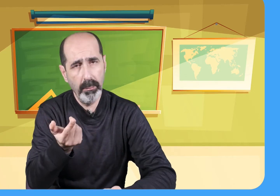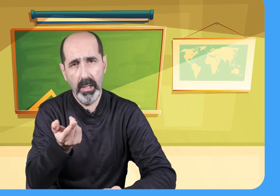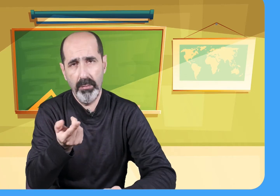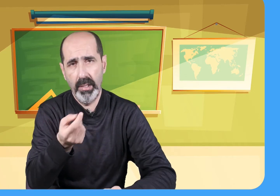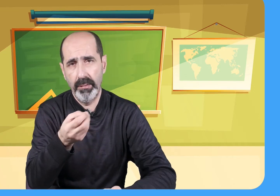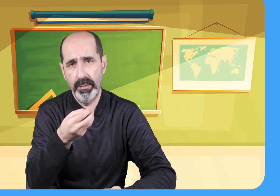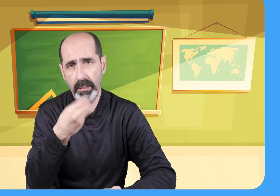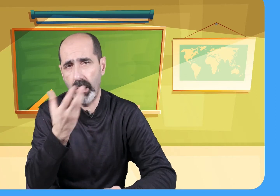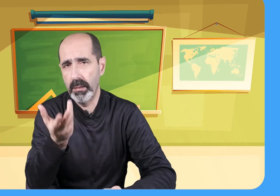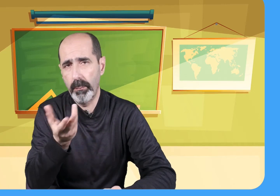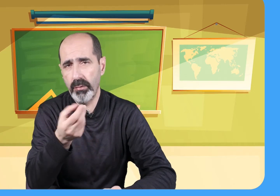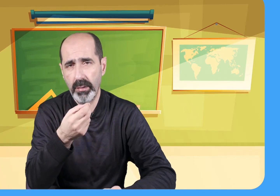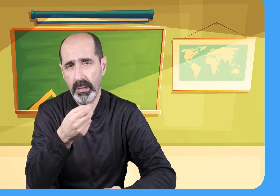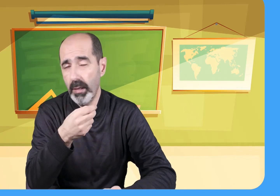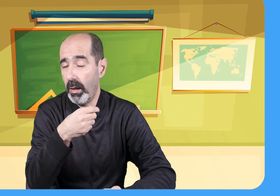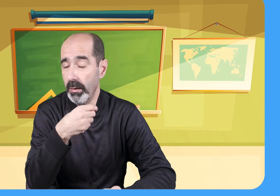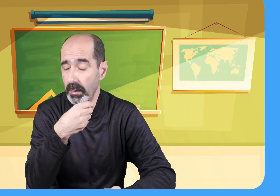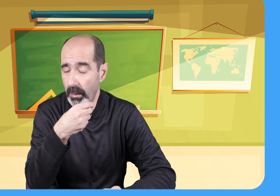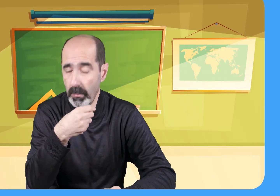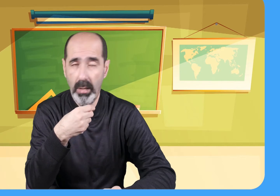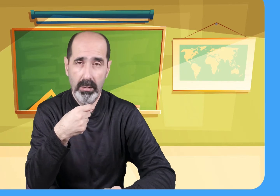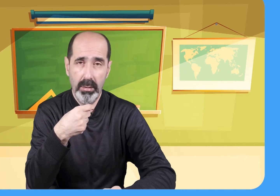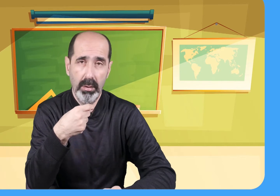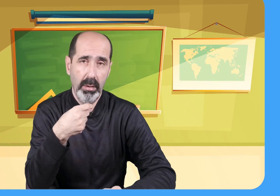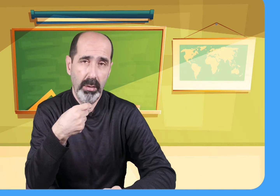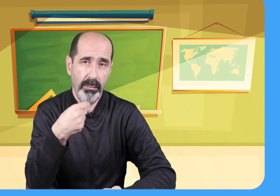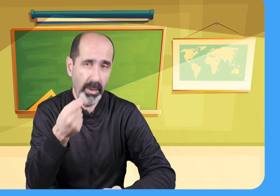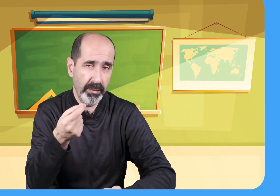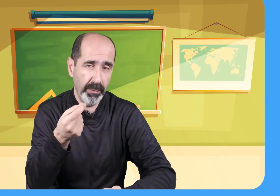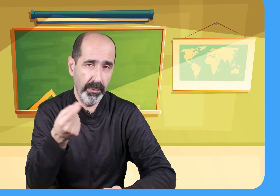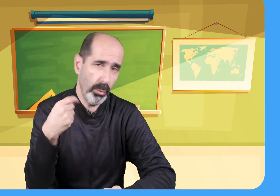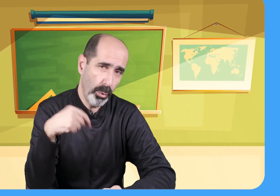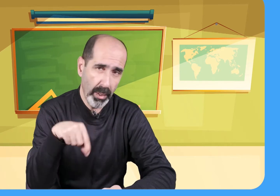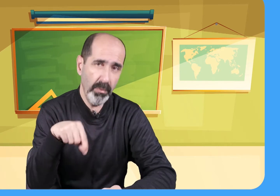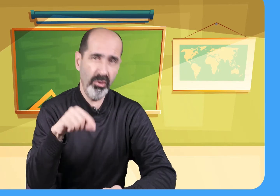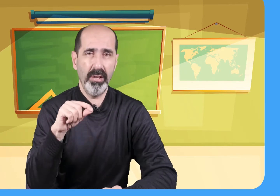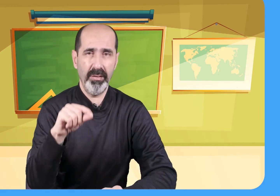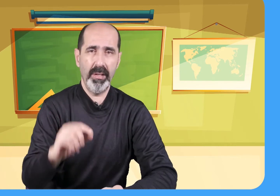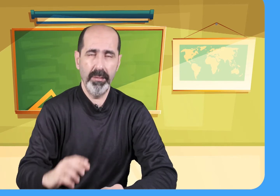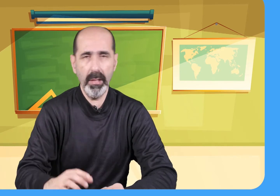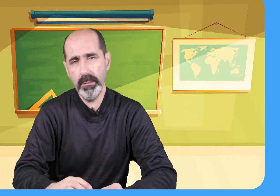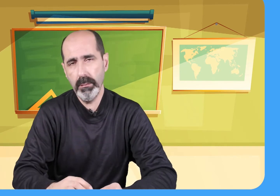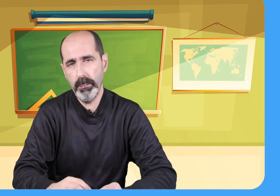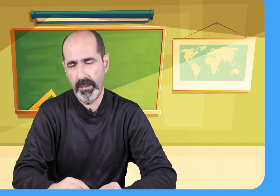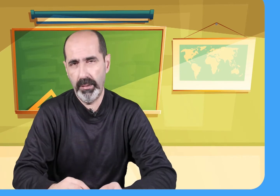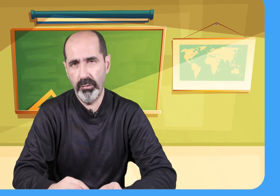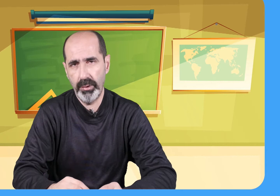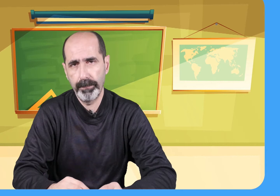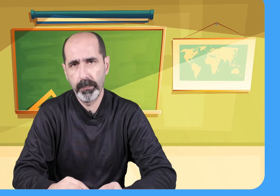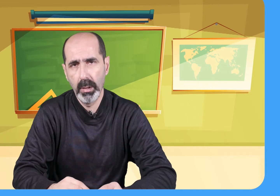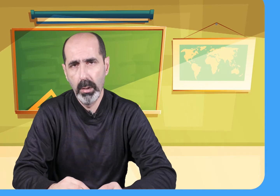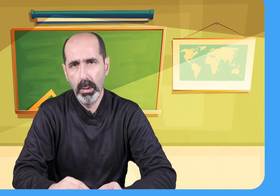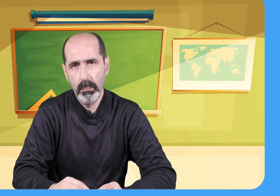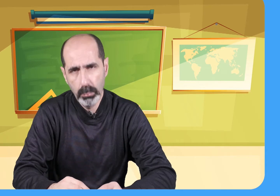aydınlanma felsefesinden aydınlanma Çağlar ve aydınlanma felsefesinin önemli şahısların danva